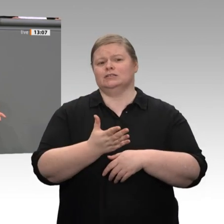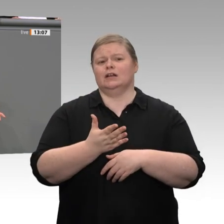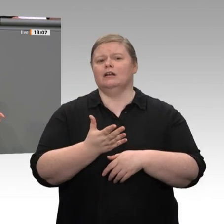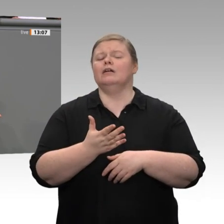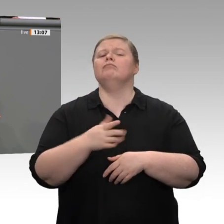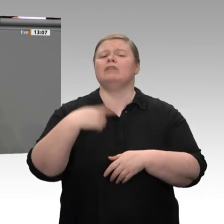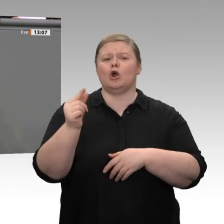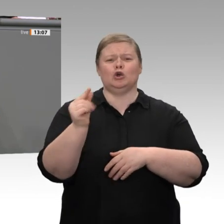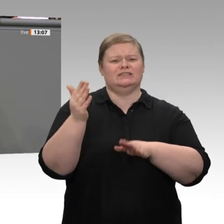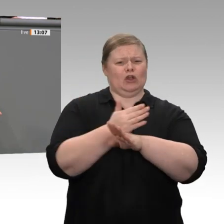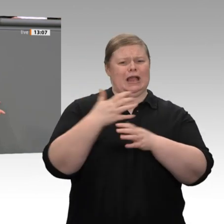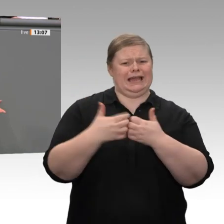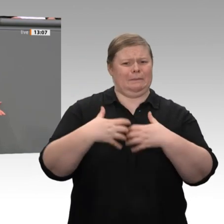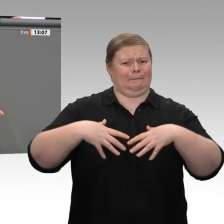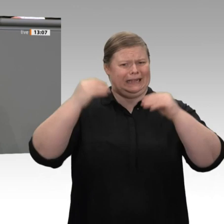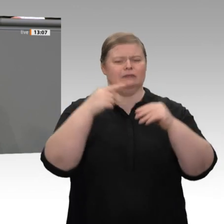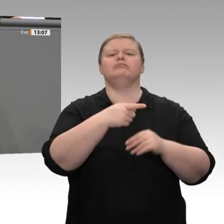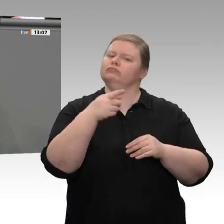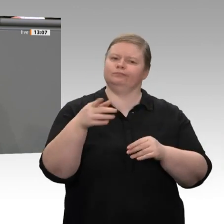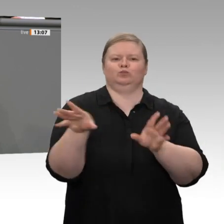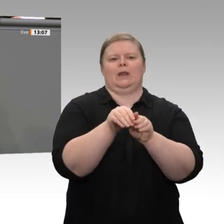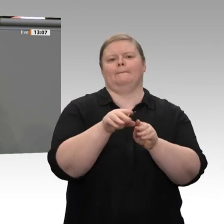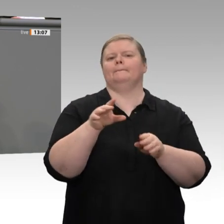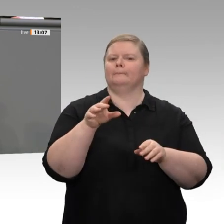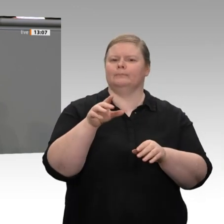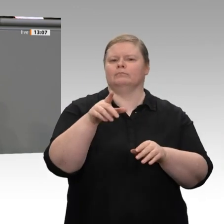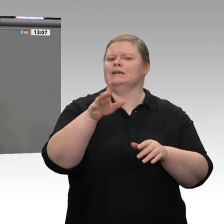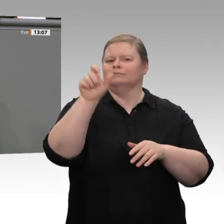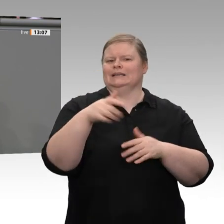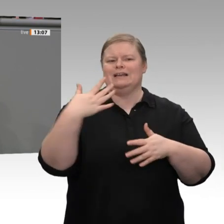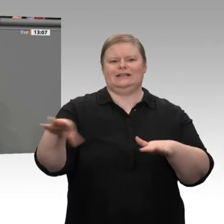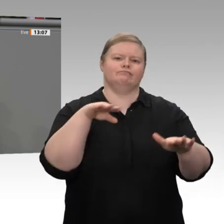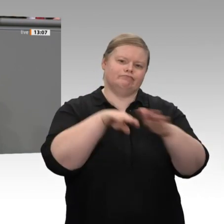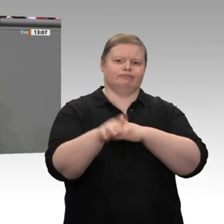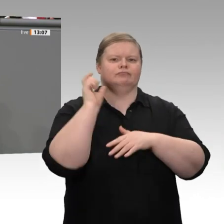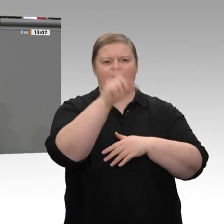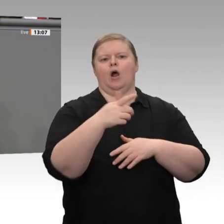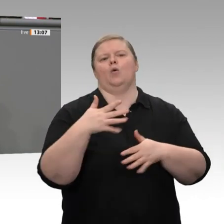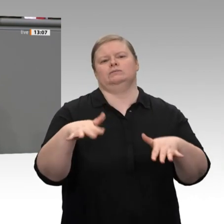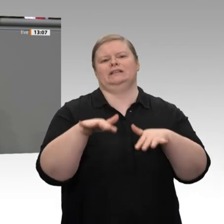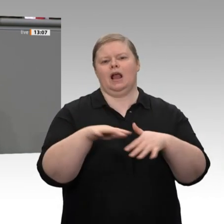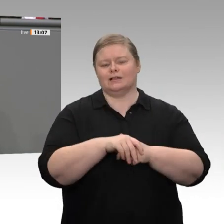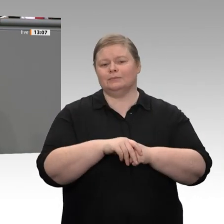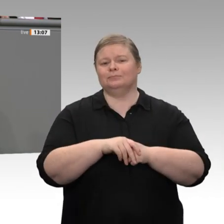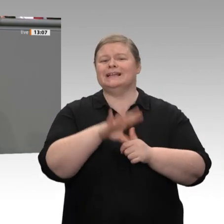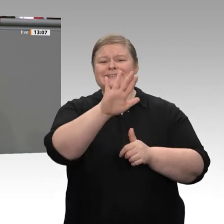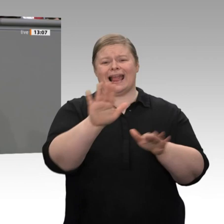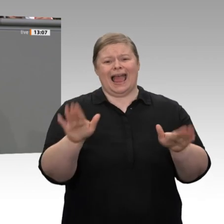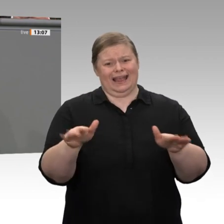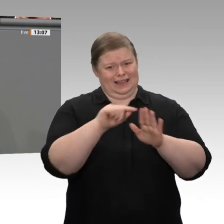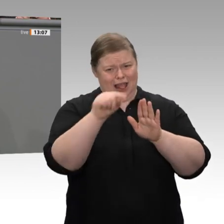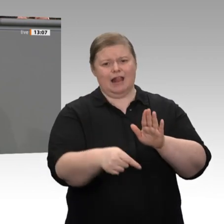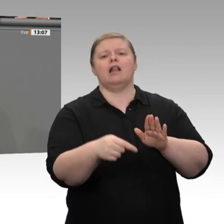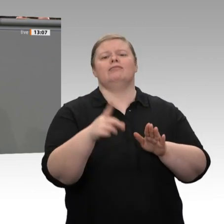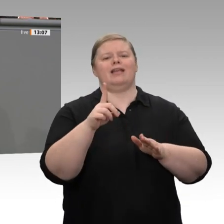hier arbeiten und hier leben, aber die Erlassregelung gibt es nicht her, dass er eingebürgert wird. Es